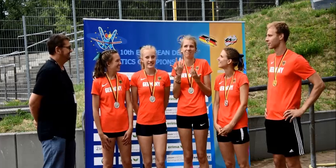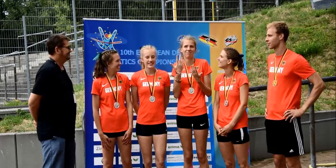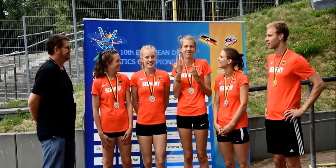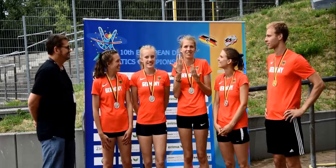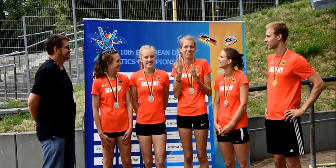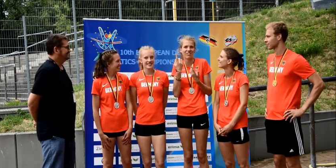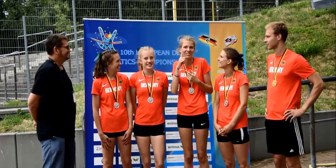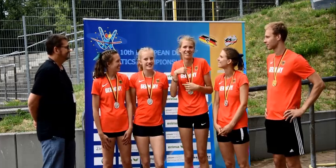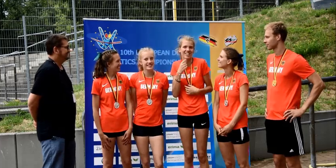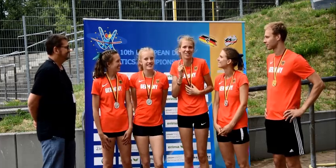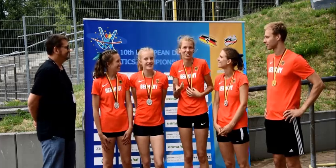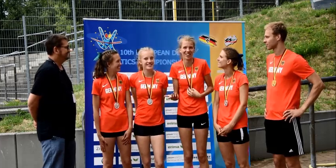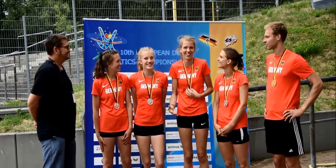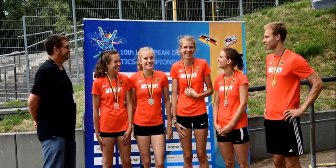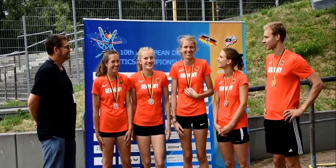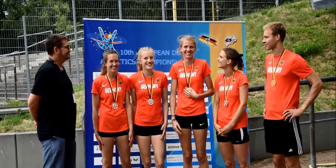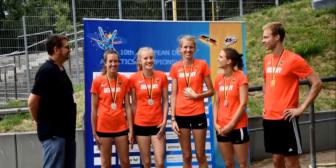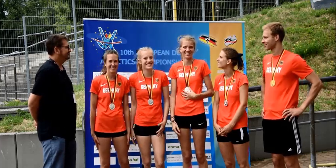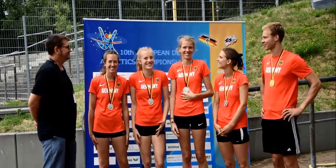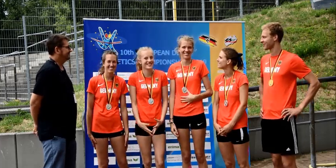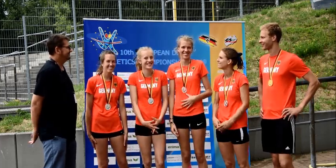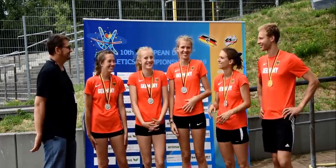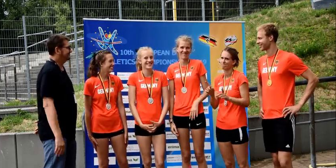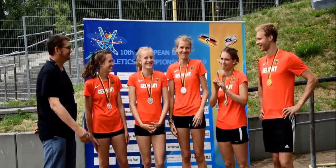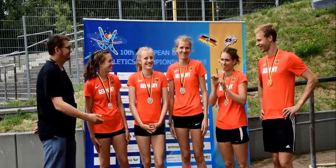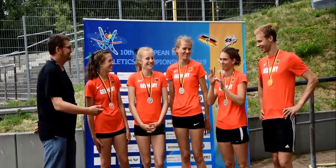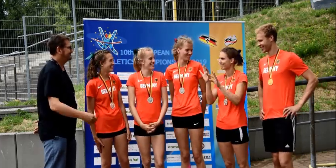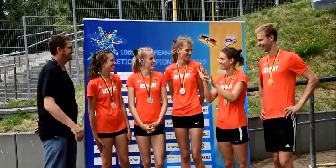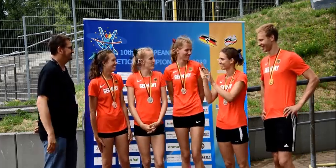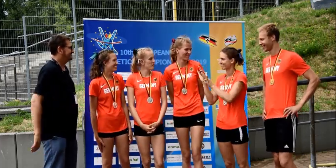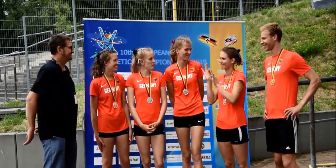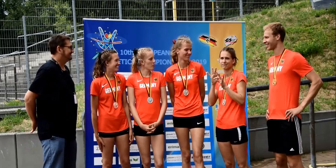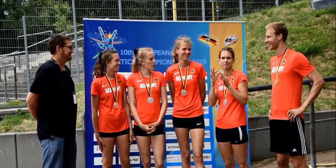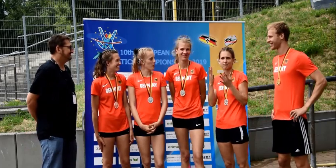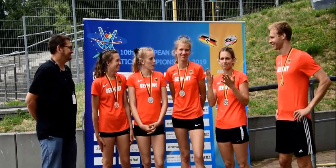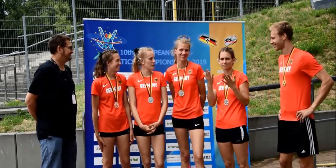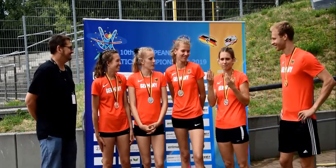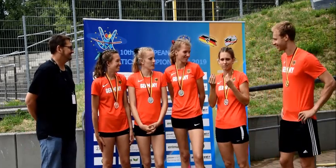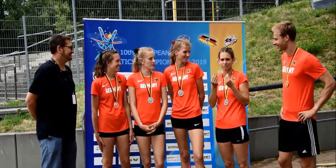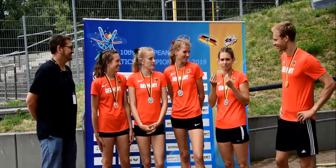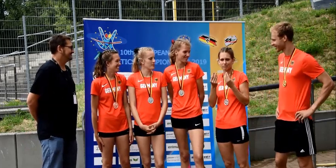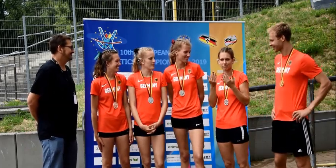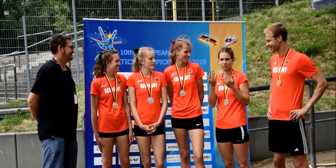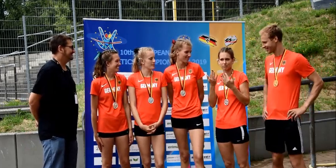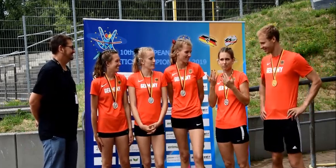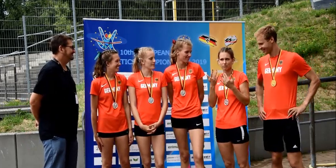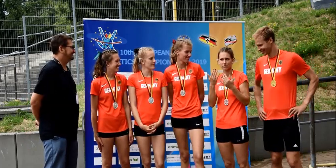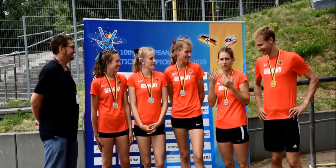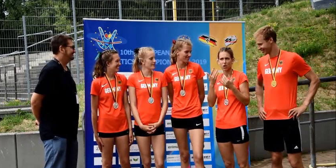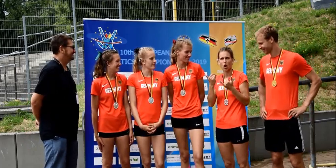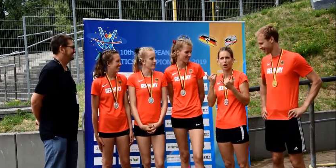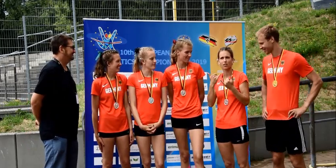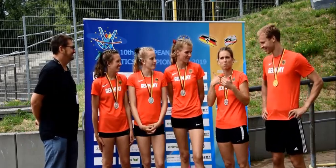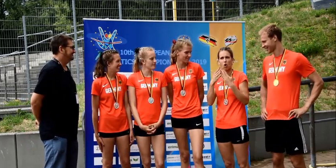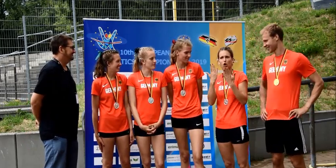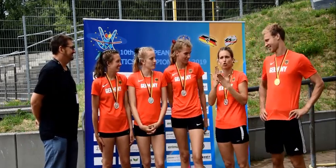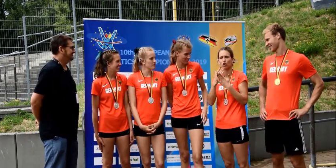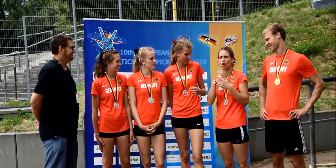Ist unbeschreiblich, ich weiß nicht, man kann es einfach nicht in Worte fassen, gar nicht. Also ich muss eigentlich darauf nochmal, eigentlich heute